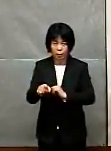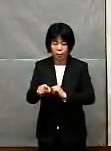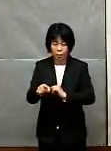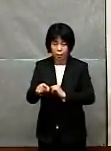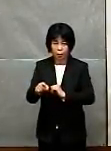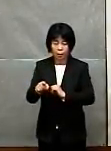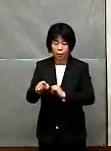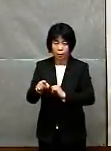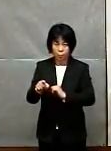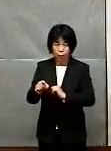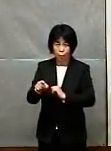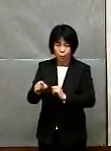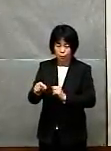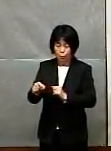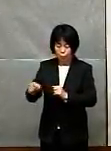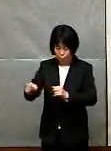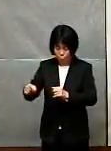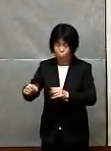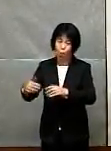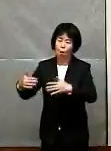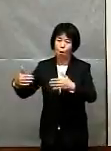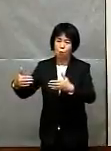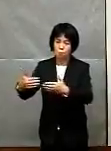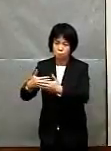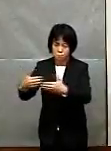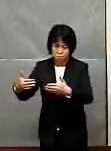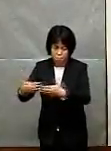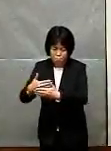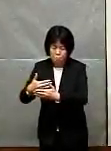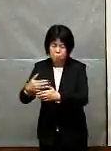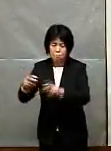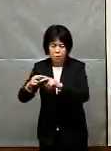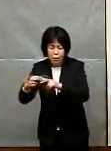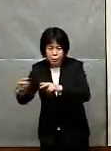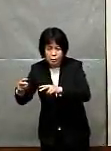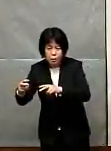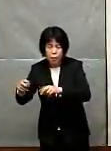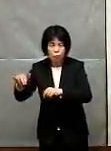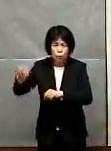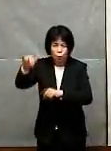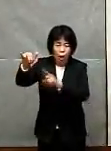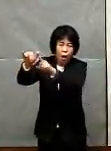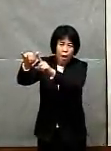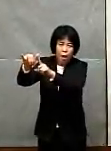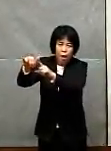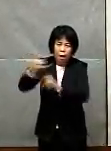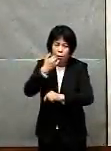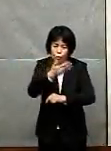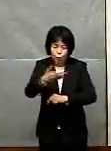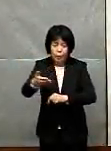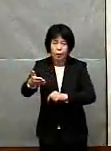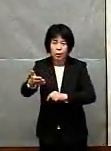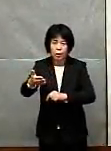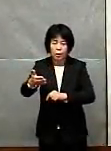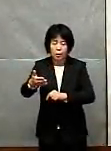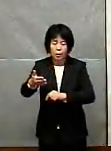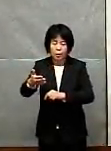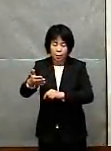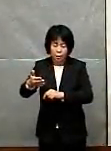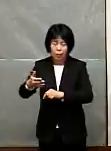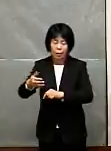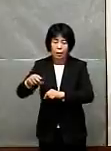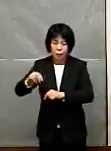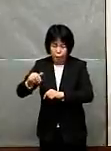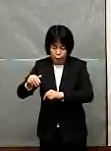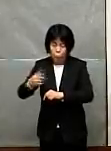陸の交通も空の交通も海の交通も陸海空です